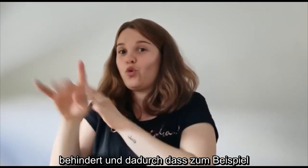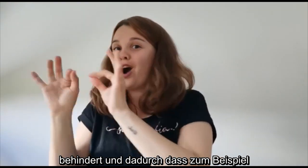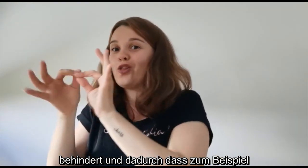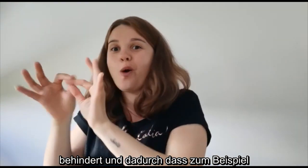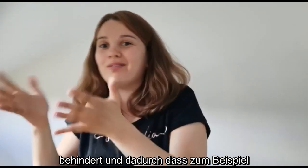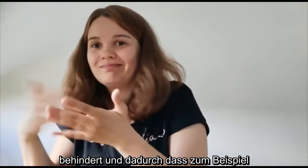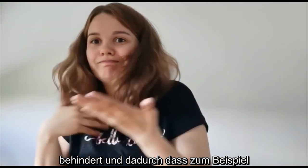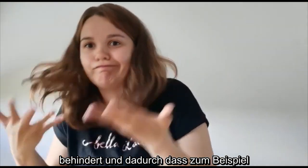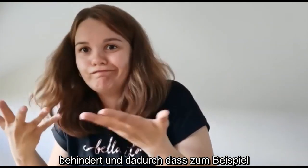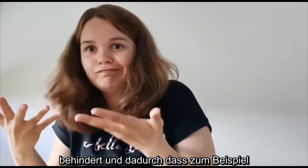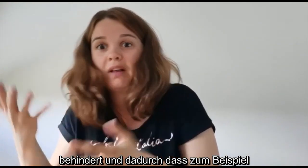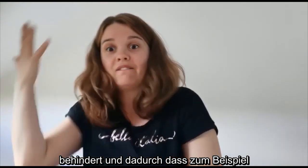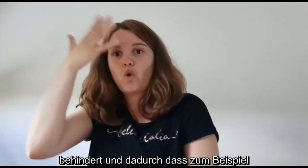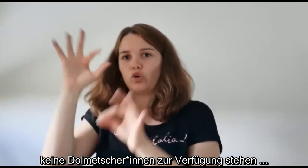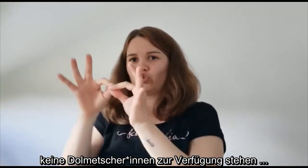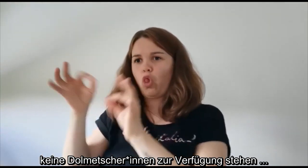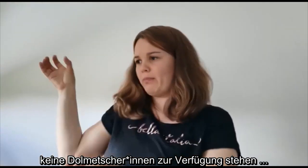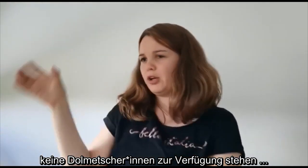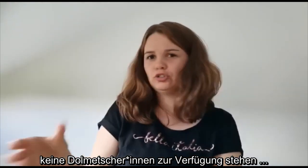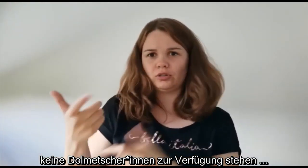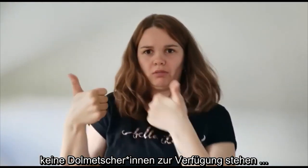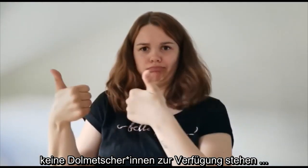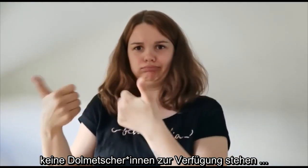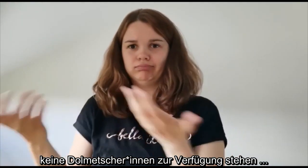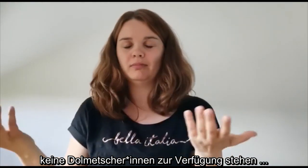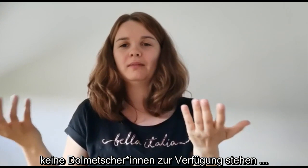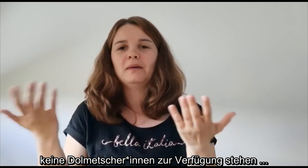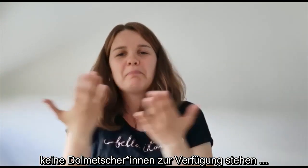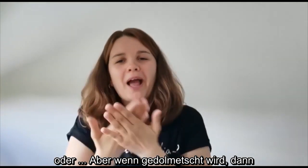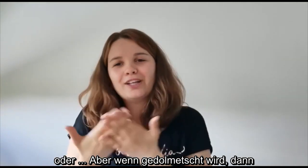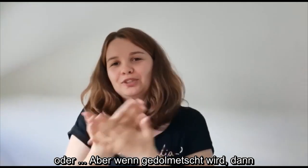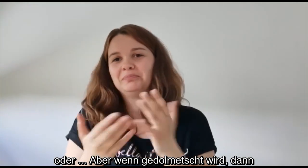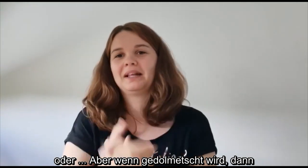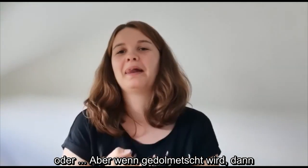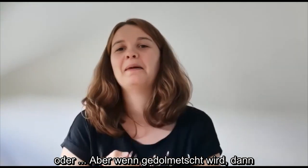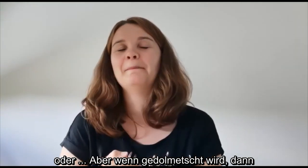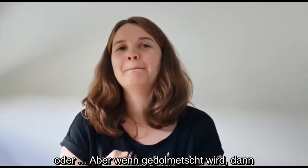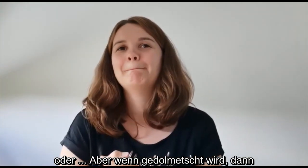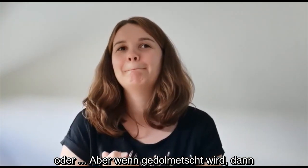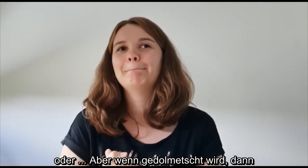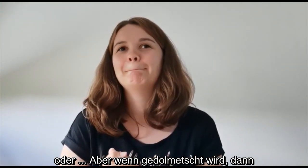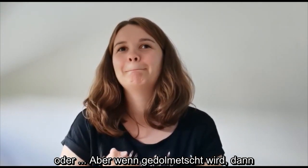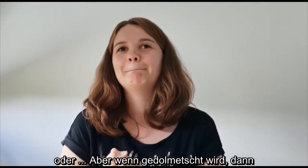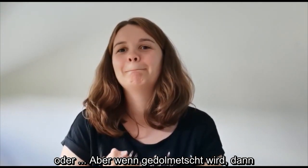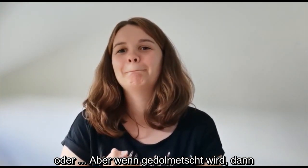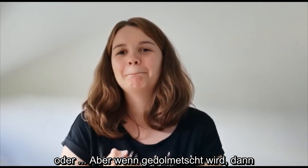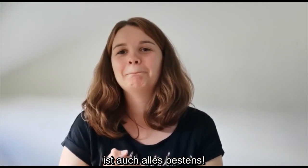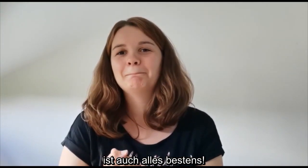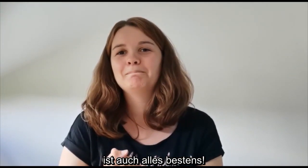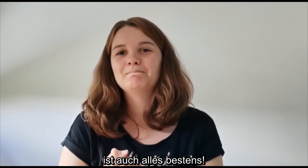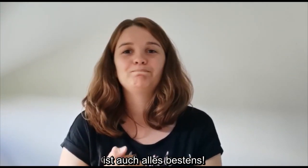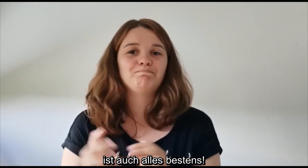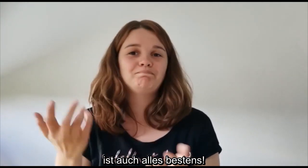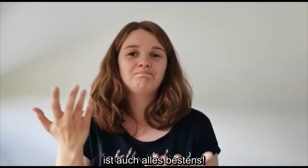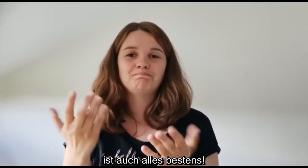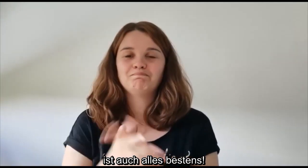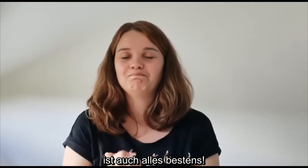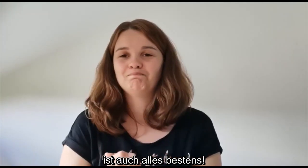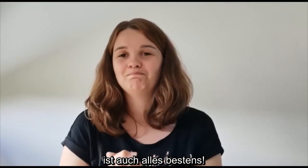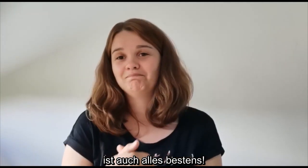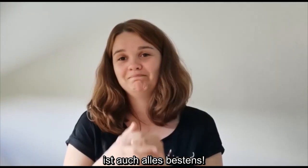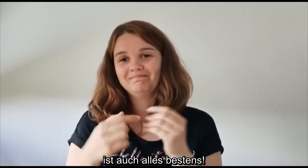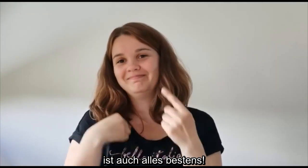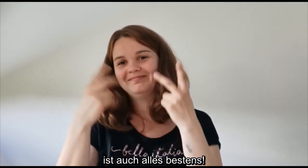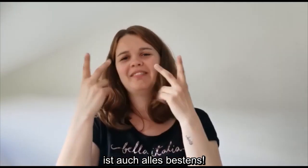Und dadurch Dass zum Beispiel keine Dormetsche Zur Verfügung stehen Oder ja Aber wenn gedormetscht wird Dann ist auch alles